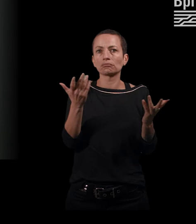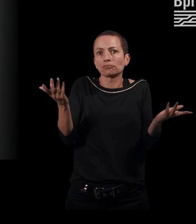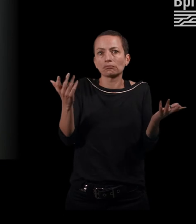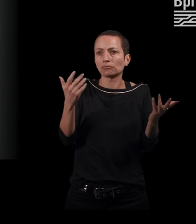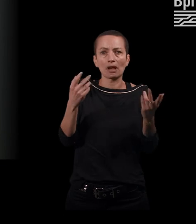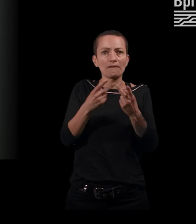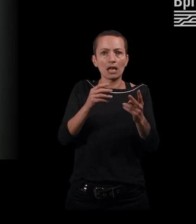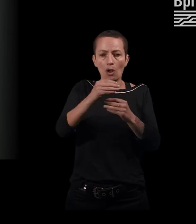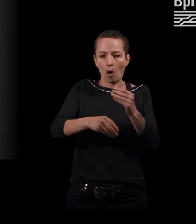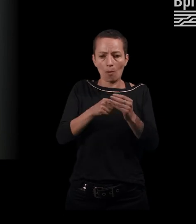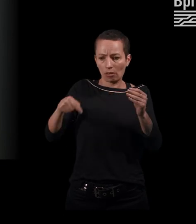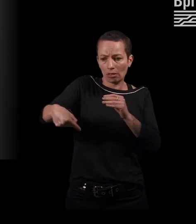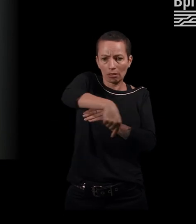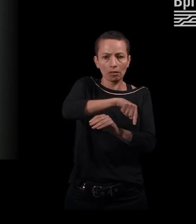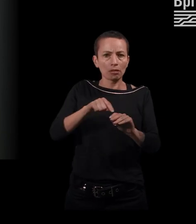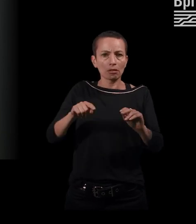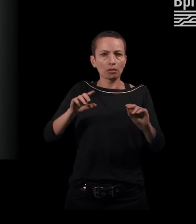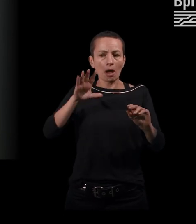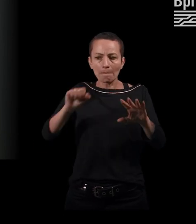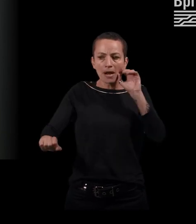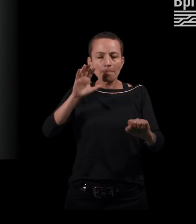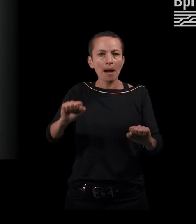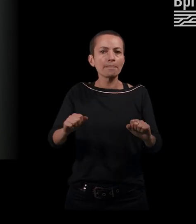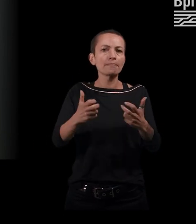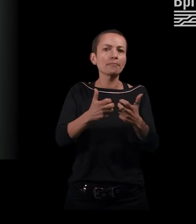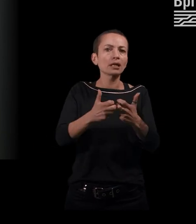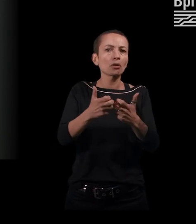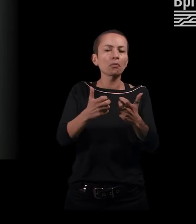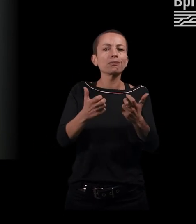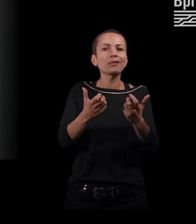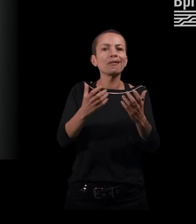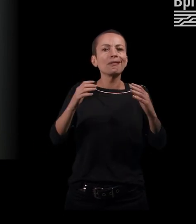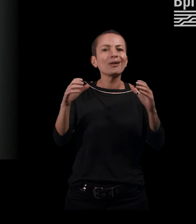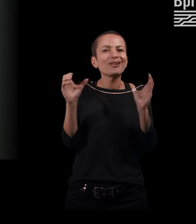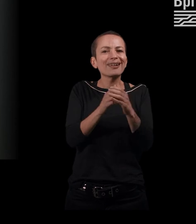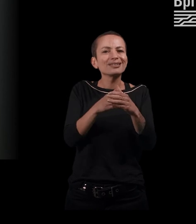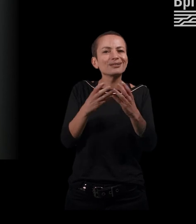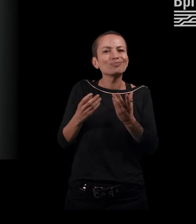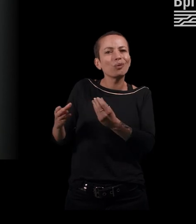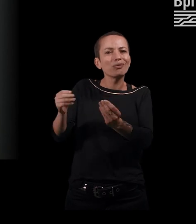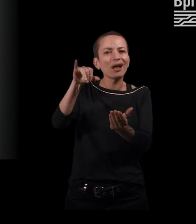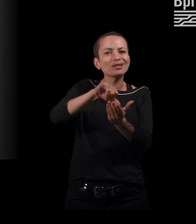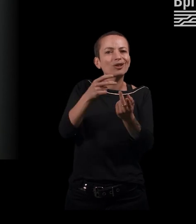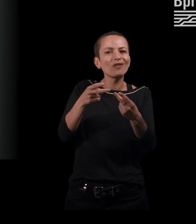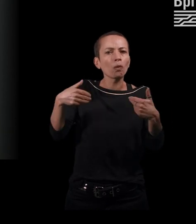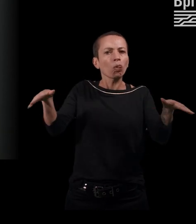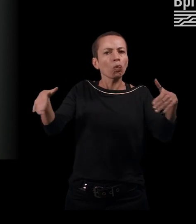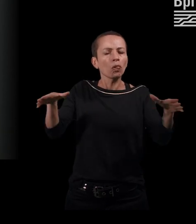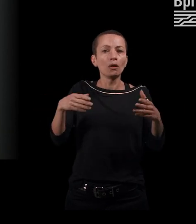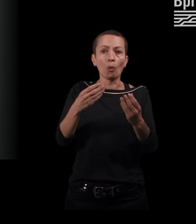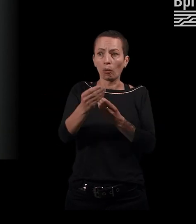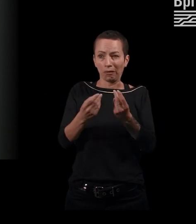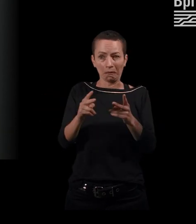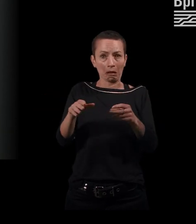dans toutes les villes du monde, avec l'expulsion des classes populaires des centres-villes ou même des villes entières à